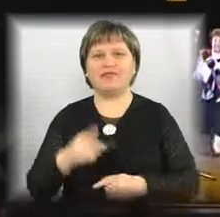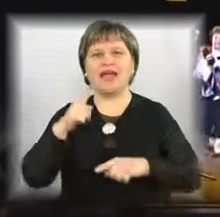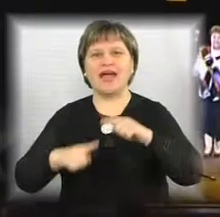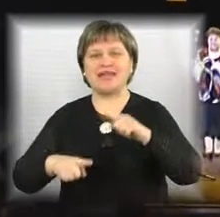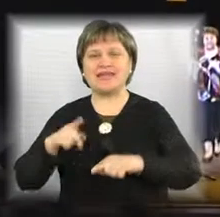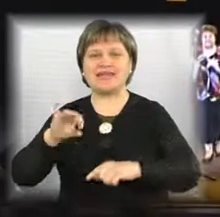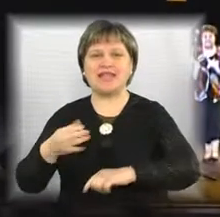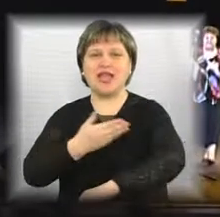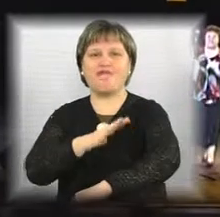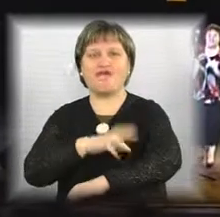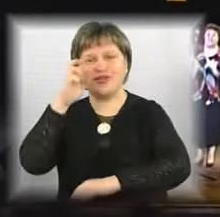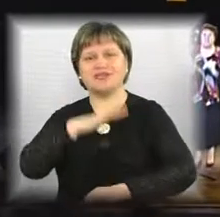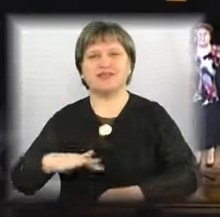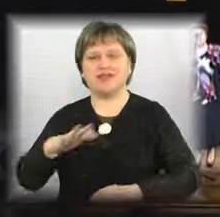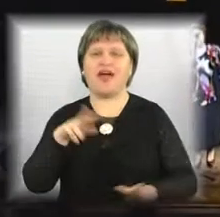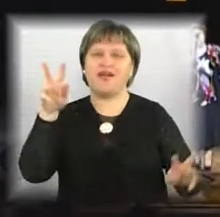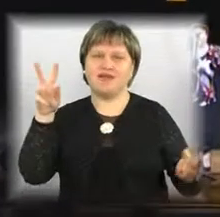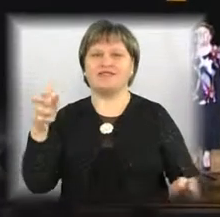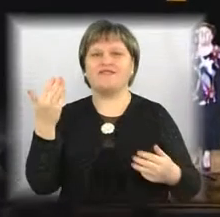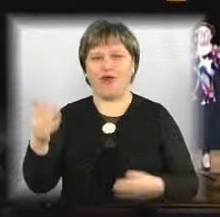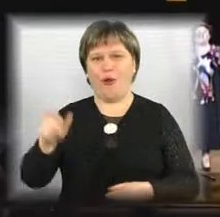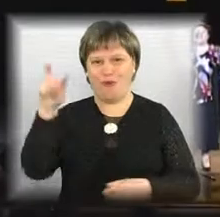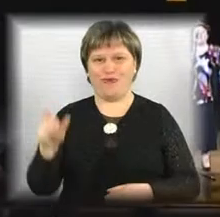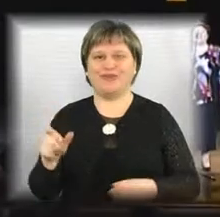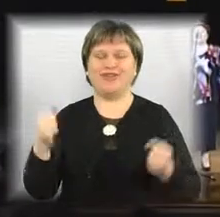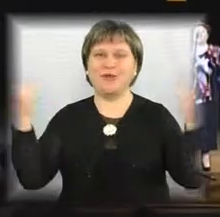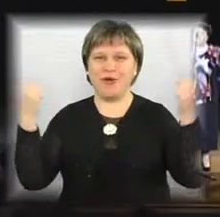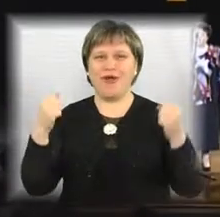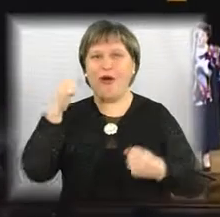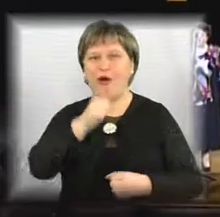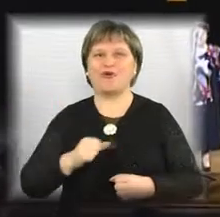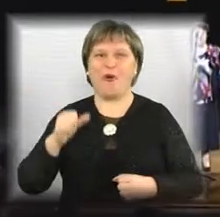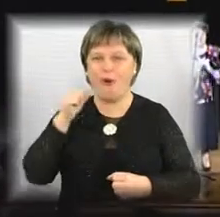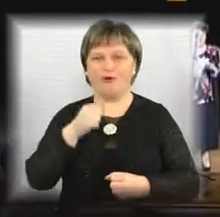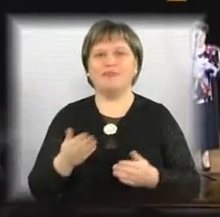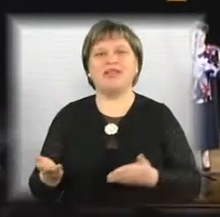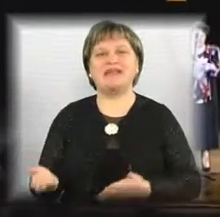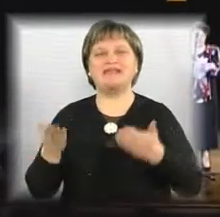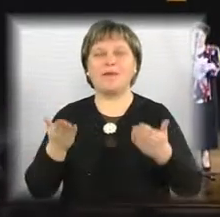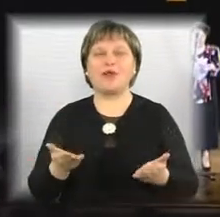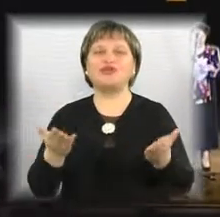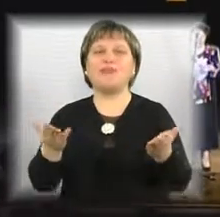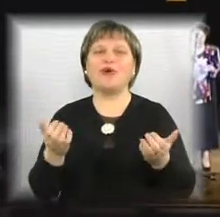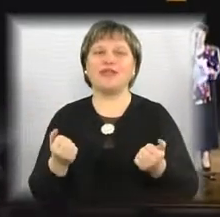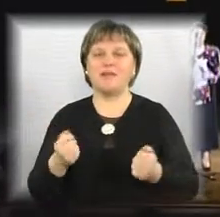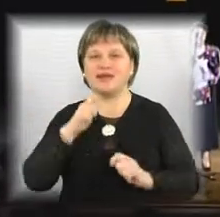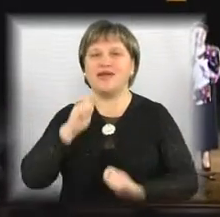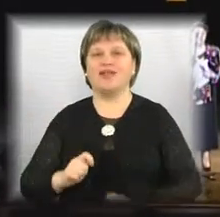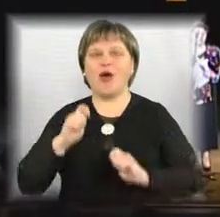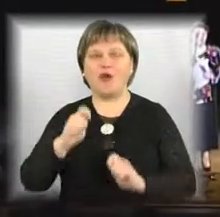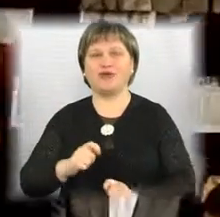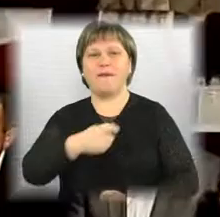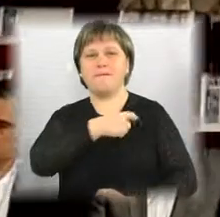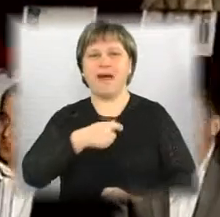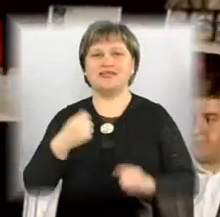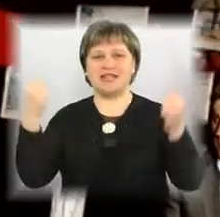Рідний Волинський край називає його людиною року. Запрошуємо отримати нагороду майстра спорту України з